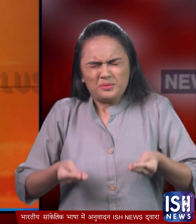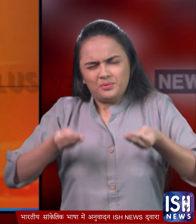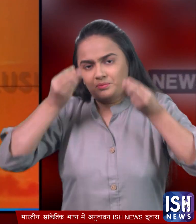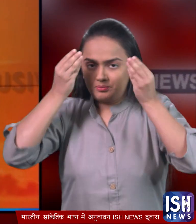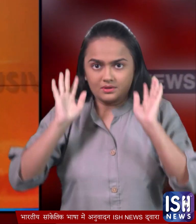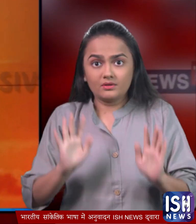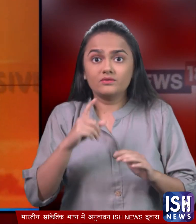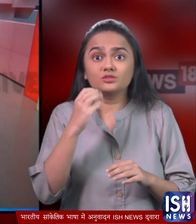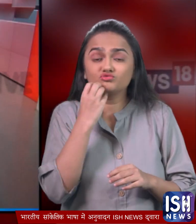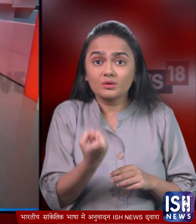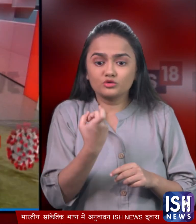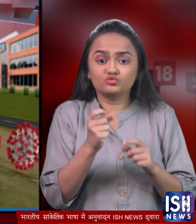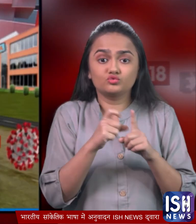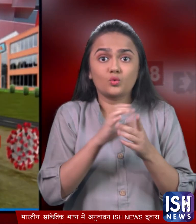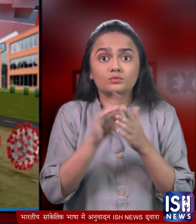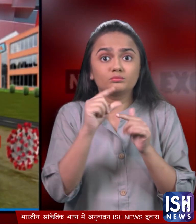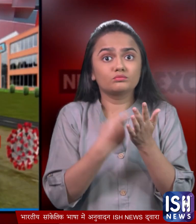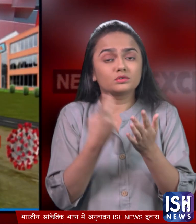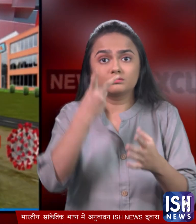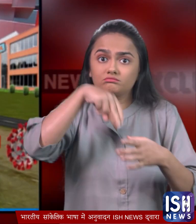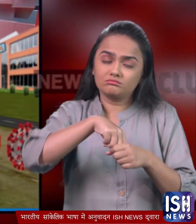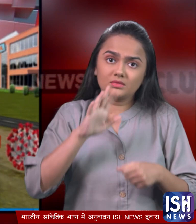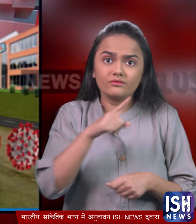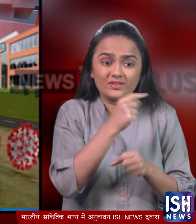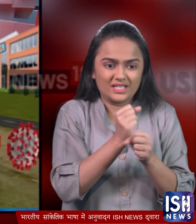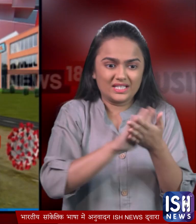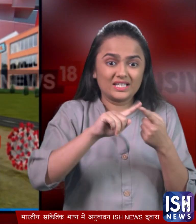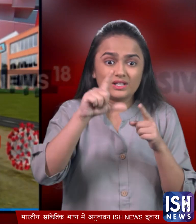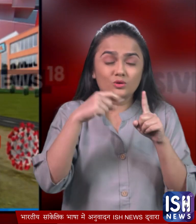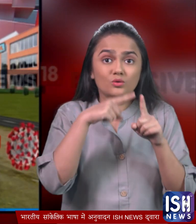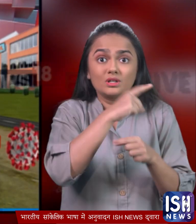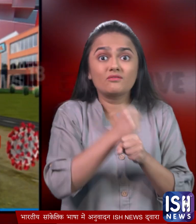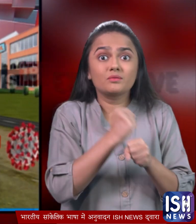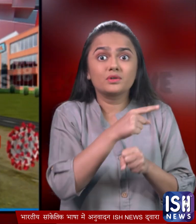बहुत तेजी से बढ़ रही है, जिनमें जयपुर और जोधपुर भी शामिल हैं। गहलोत सरकार ने इन